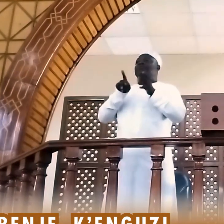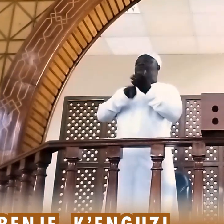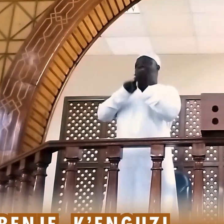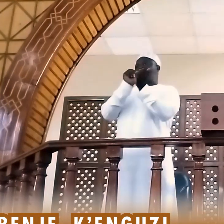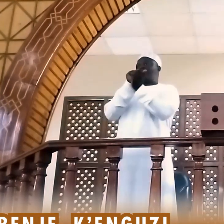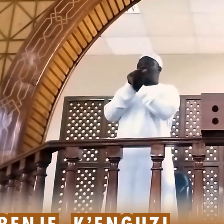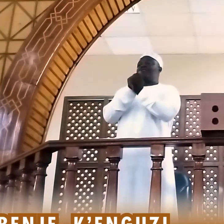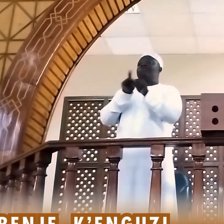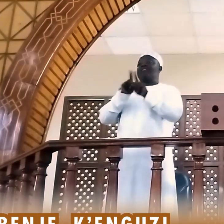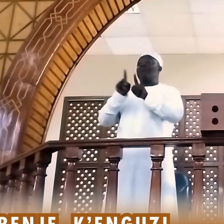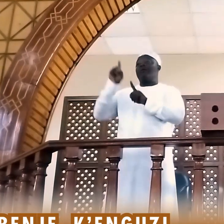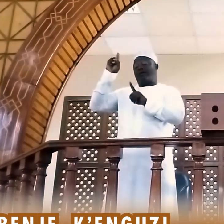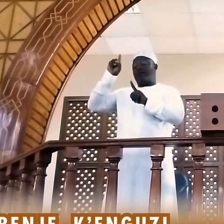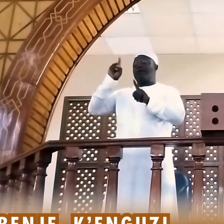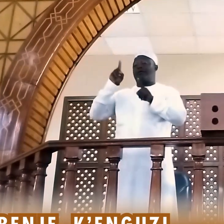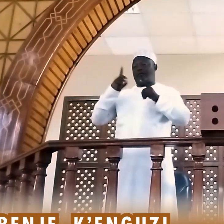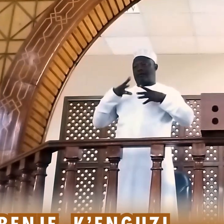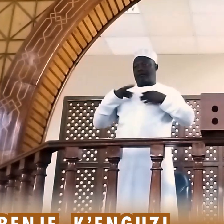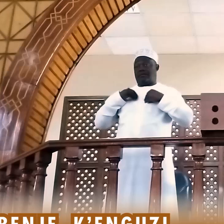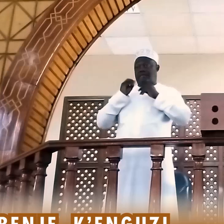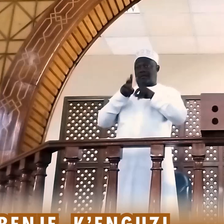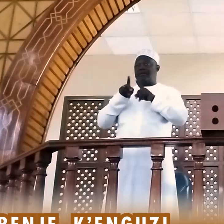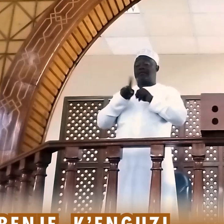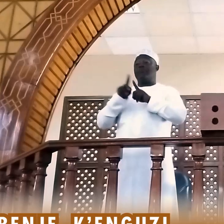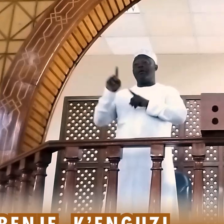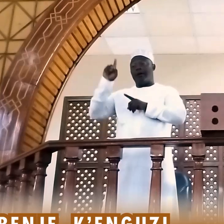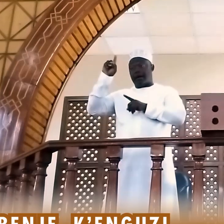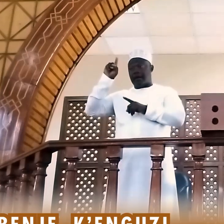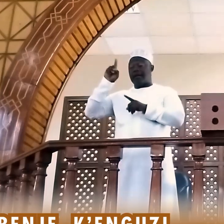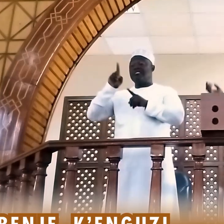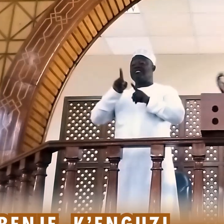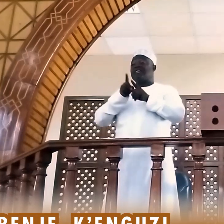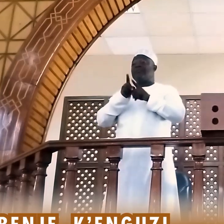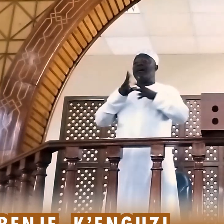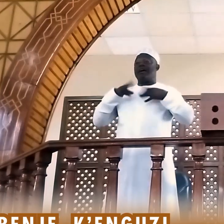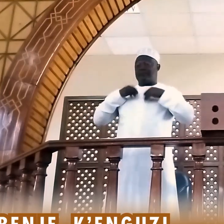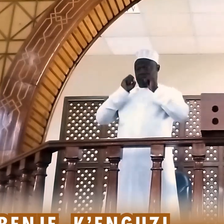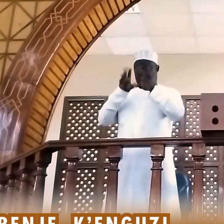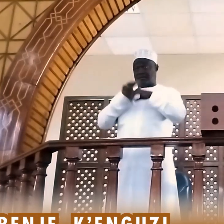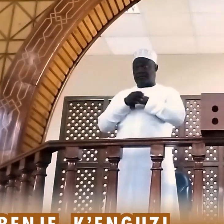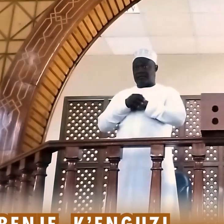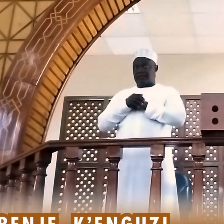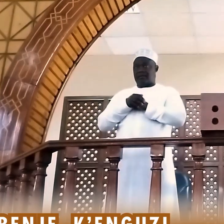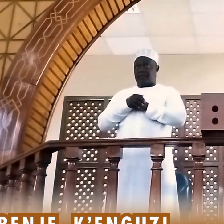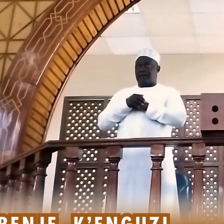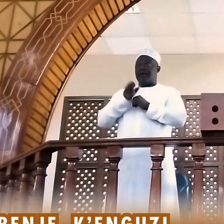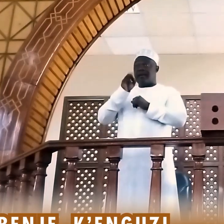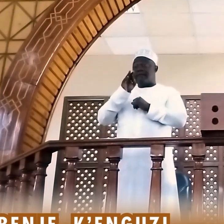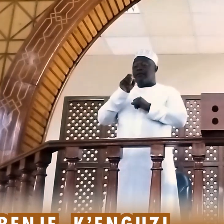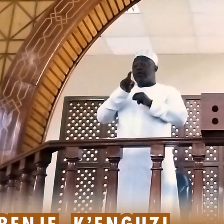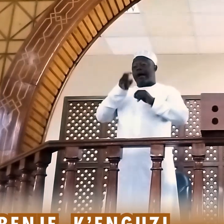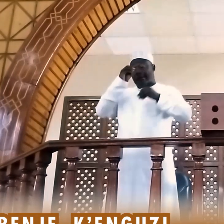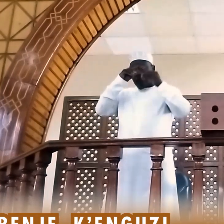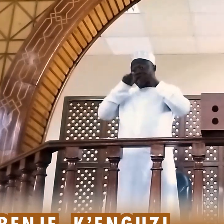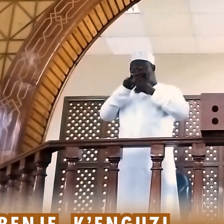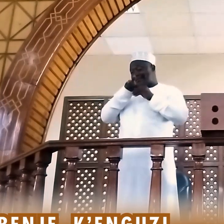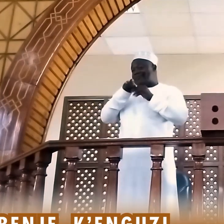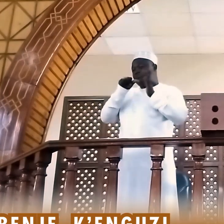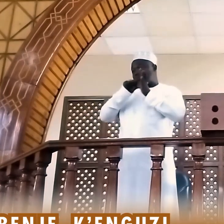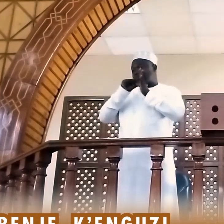للمهن والوظائف على أكتاف أصحاب المؤهلات